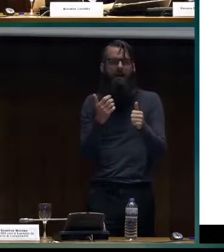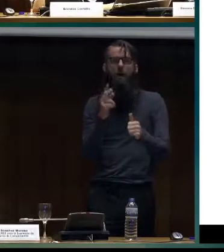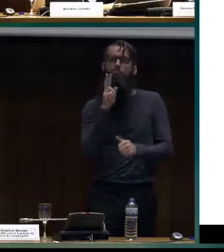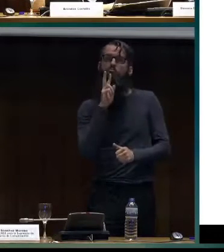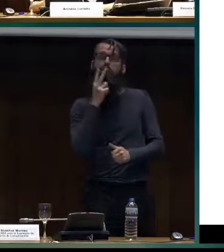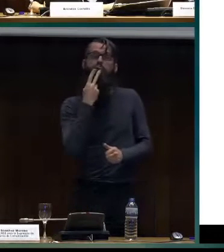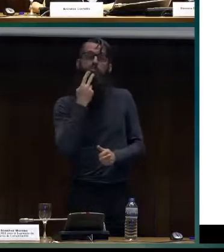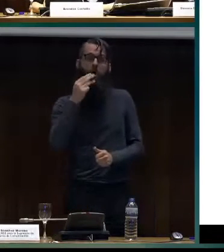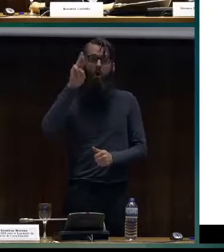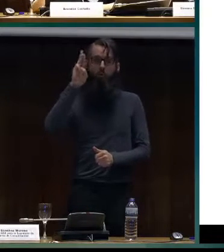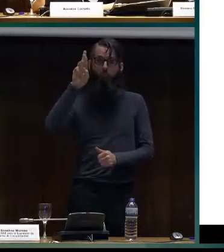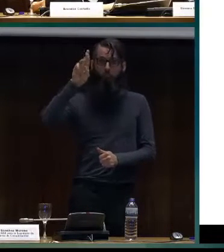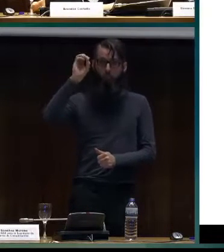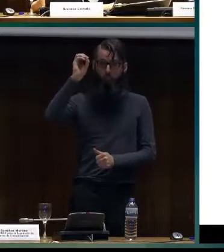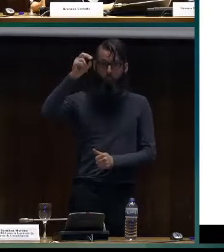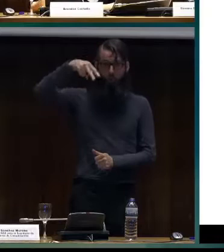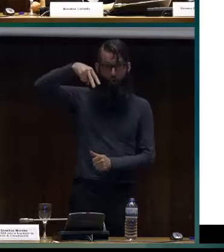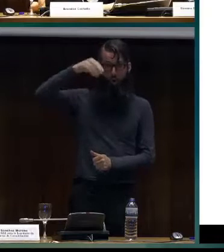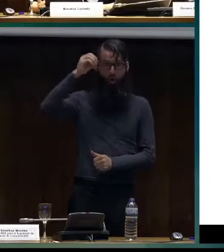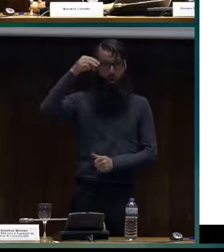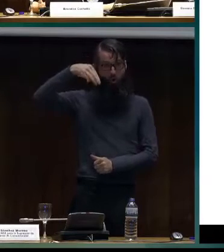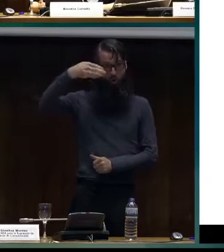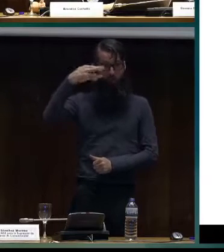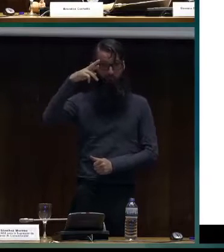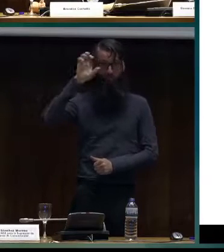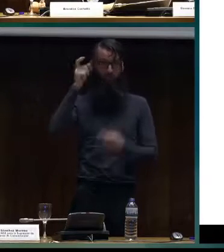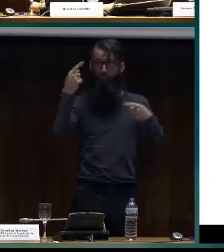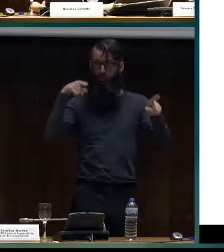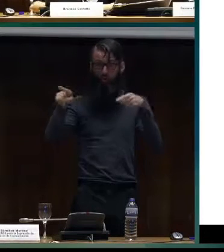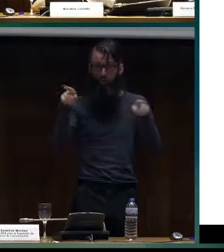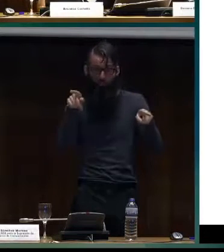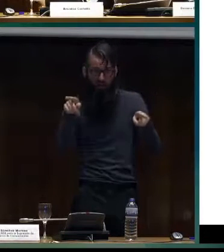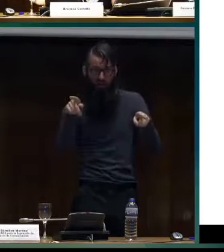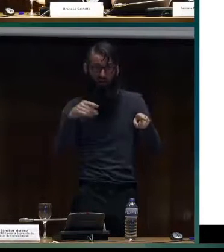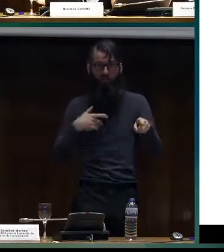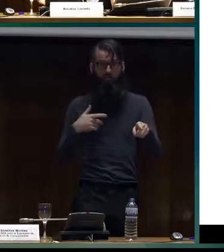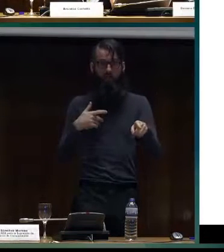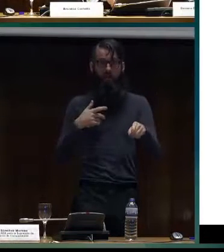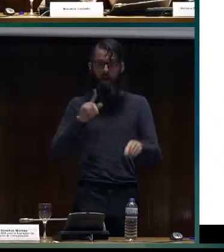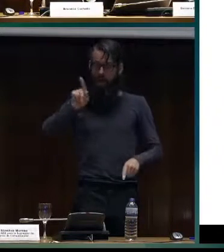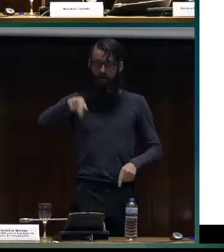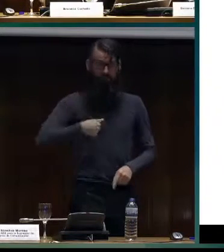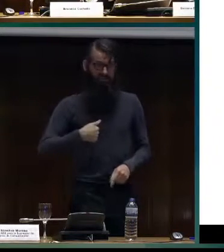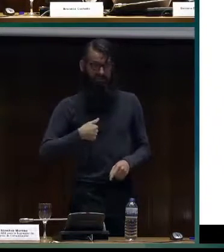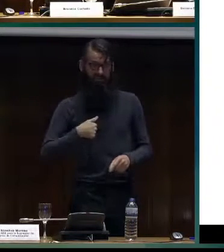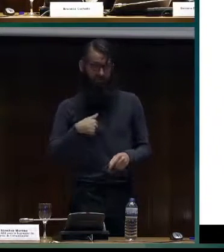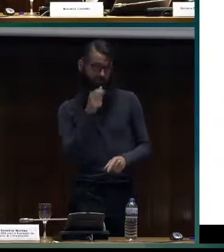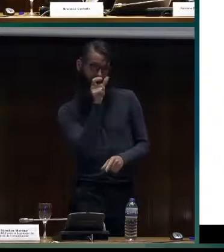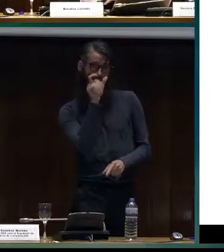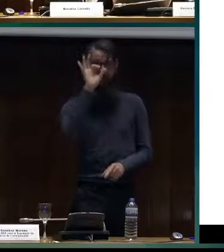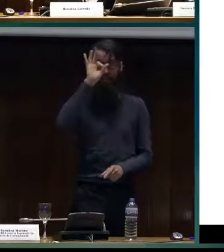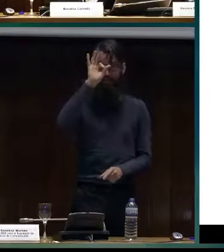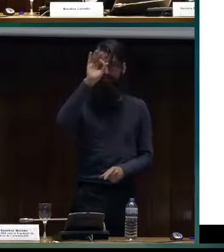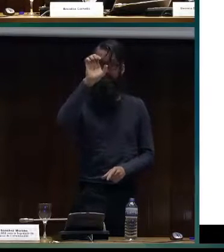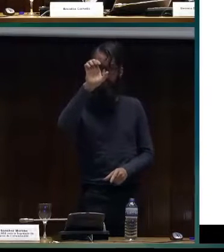El ejemplo lo tenéis en 3. En Madrid se come muy bien. Totalmente impersonal, ¿no? Todas las personas cuando están